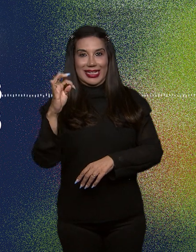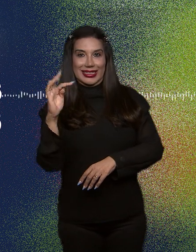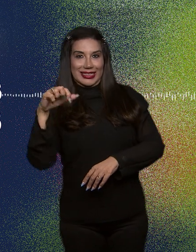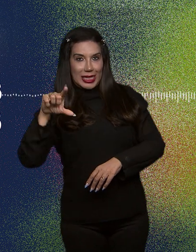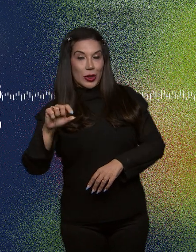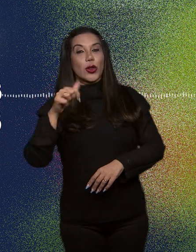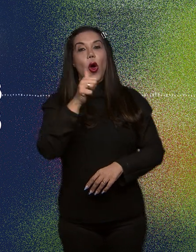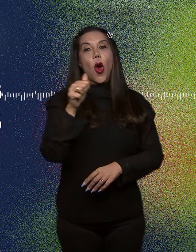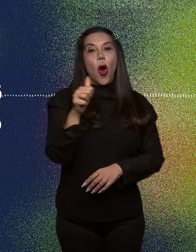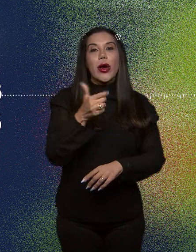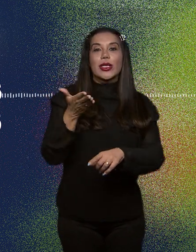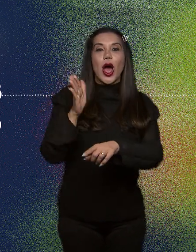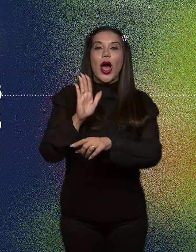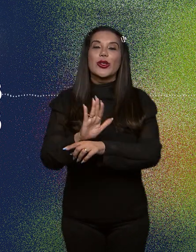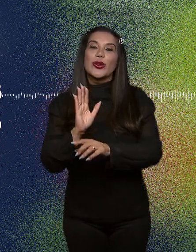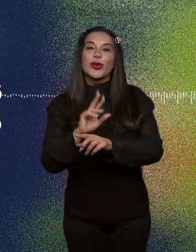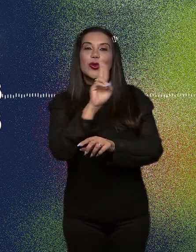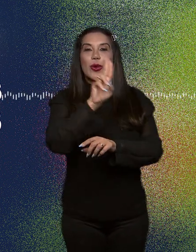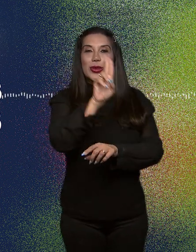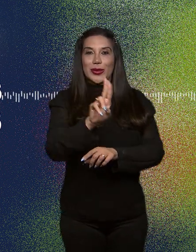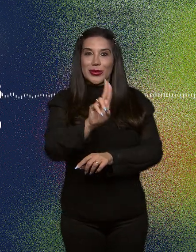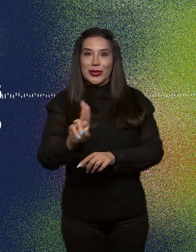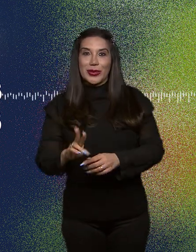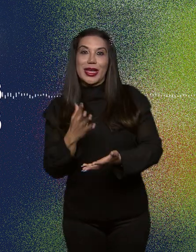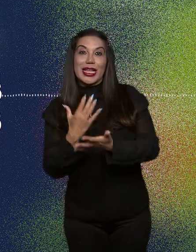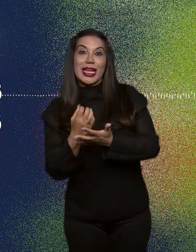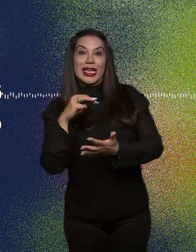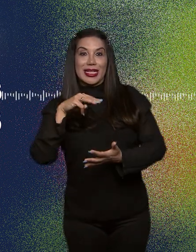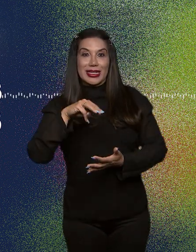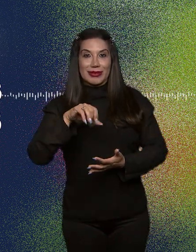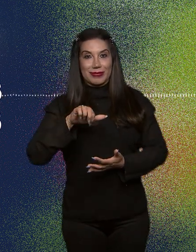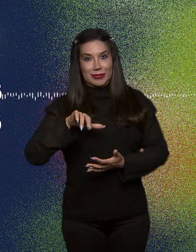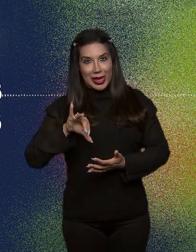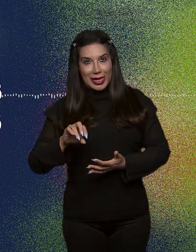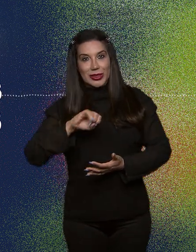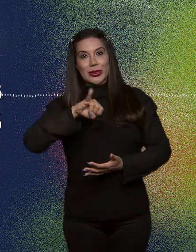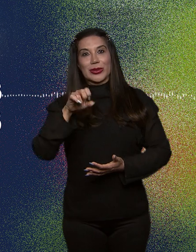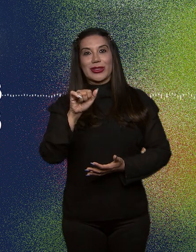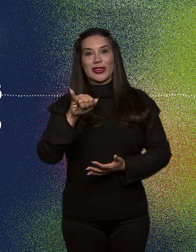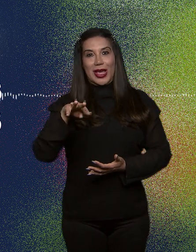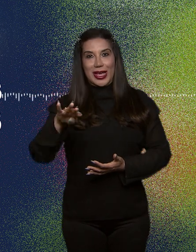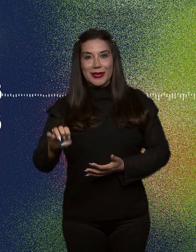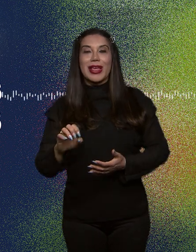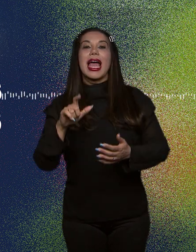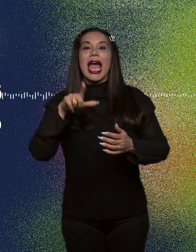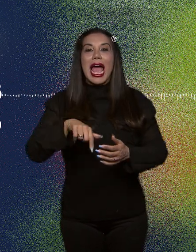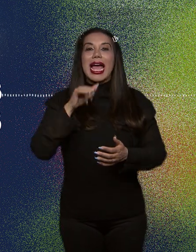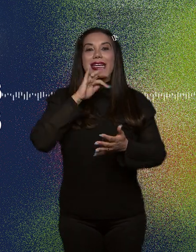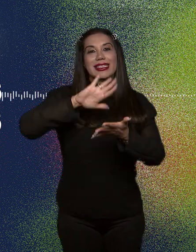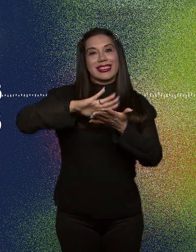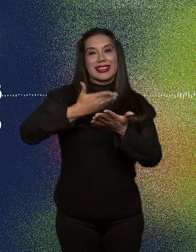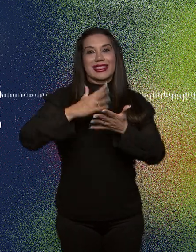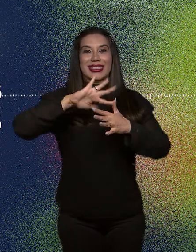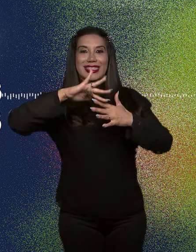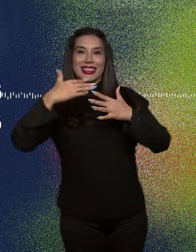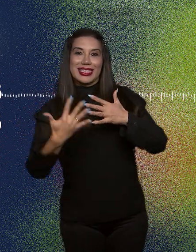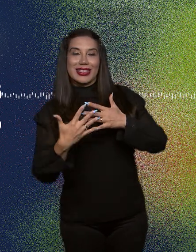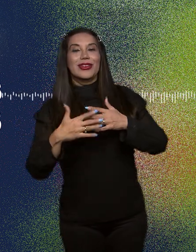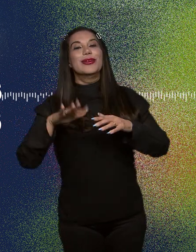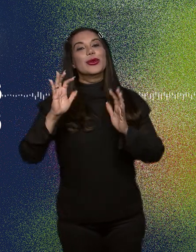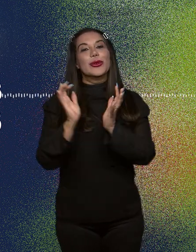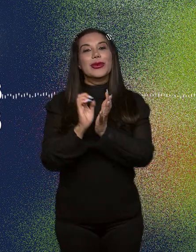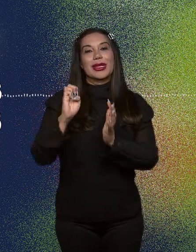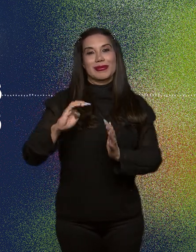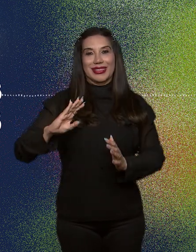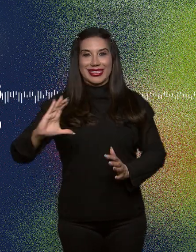de 11, ajudou nos créditos. Gravação de Márcio Freitas e Jaime Batista. Interpretação em Libras da equipe de tradução